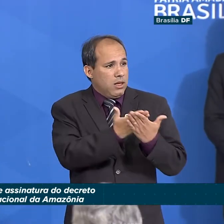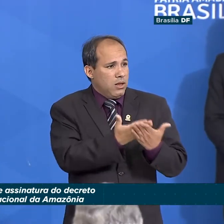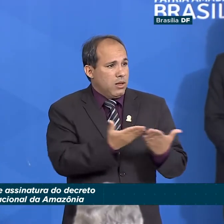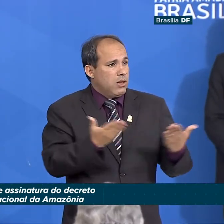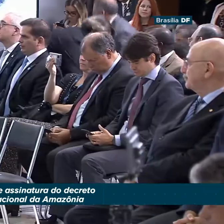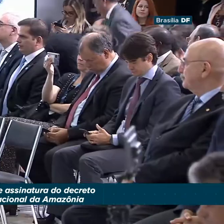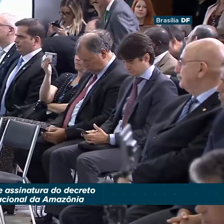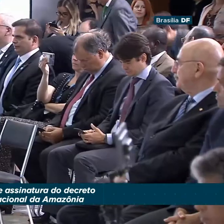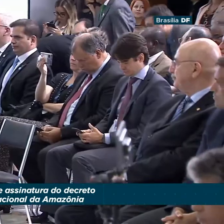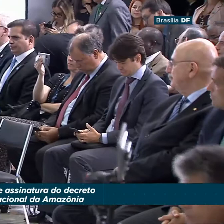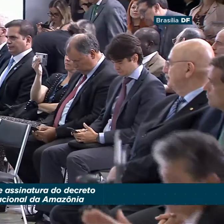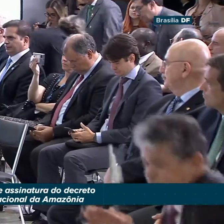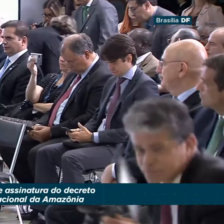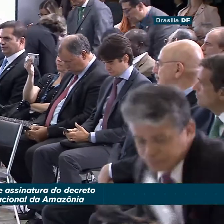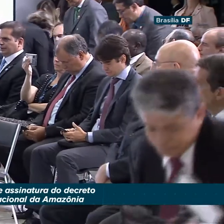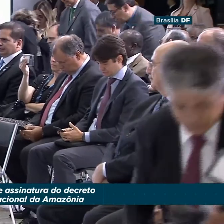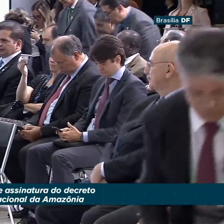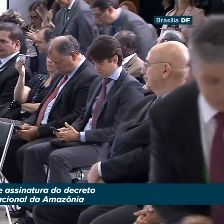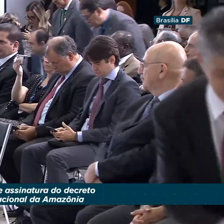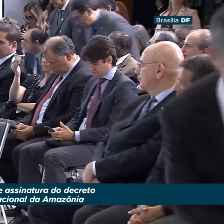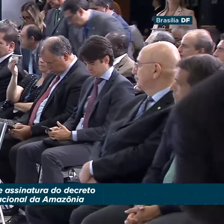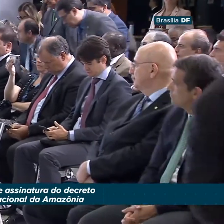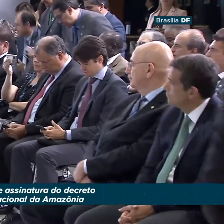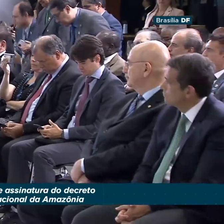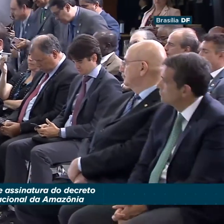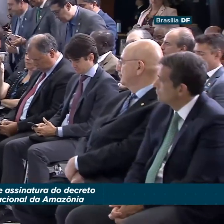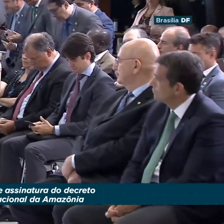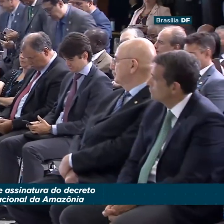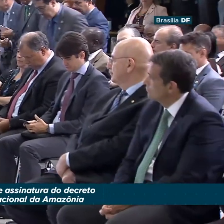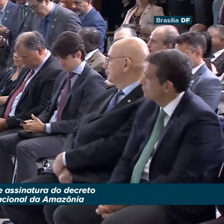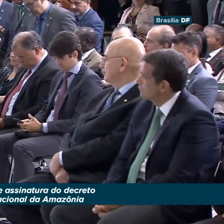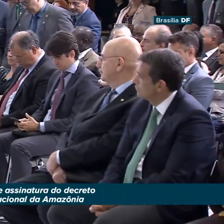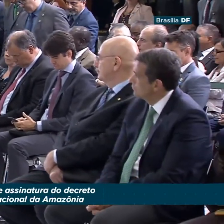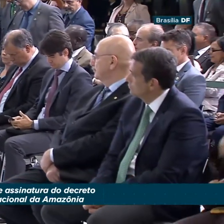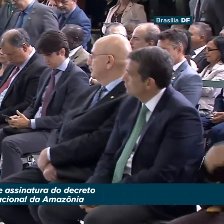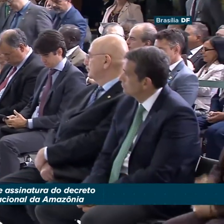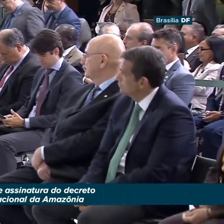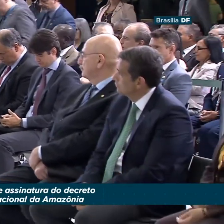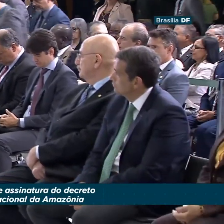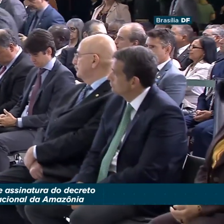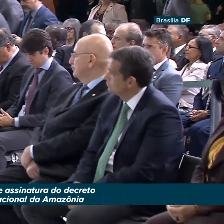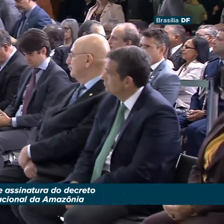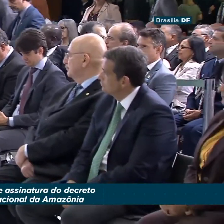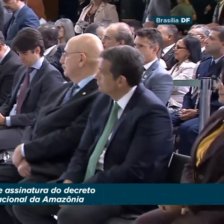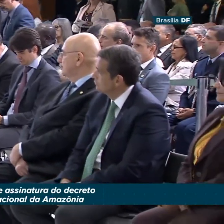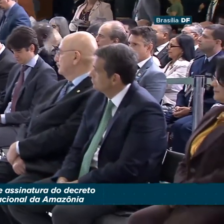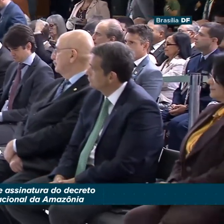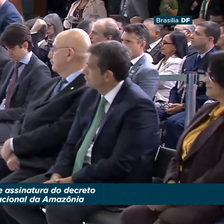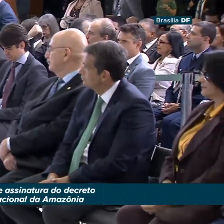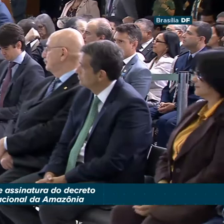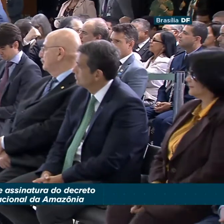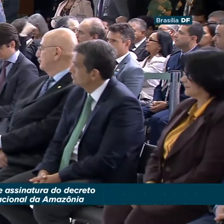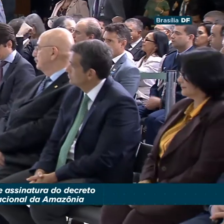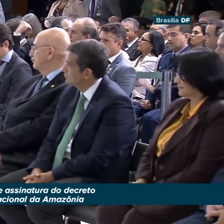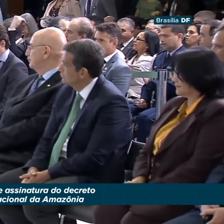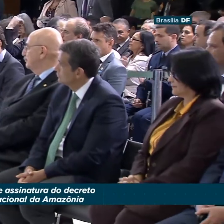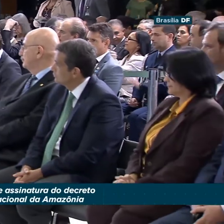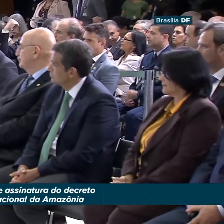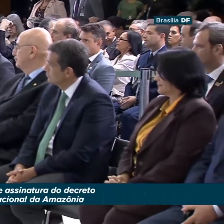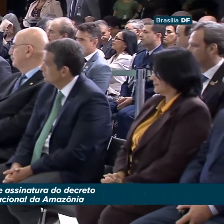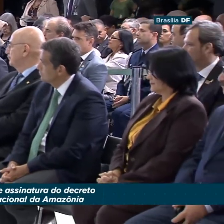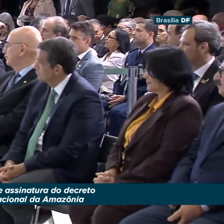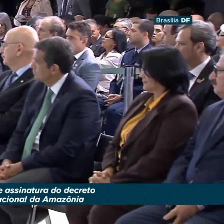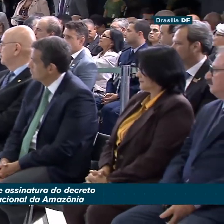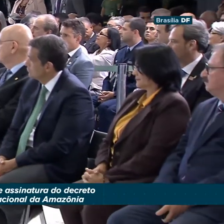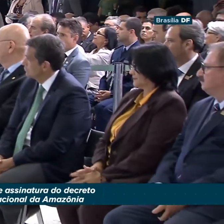senhores embaixadores e integrantes do corpo diplomático, senhora Alexandra Moreira,